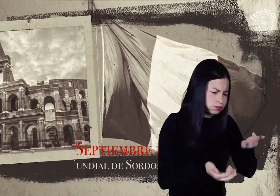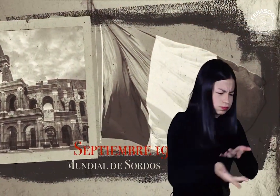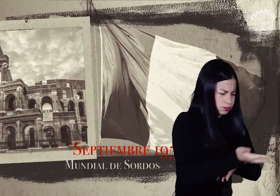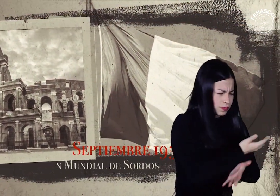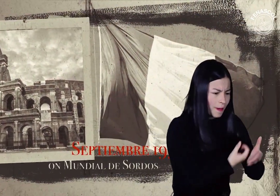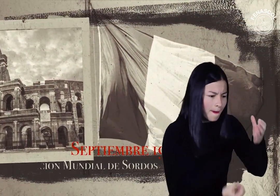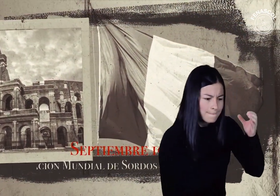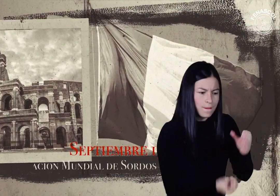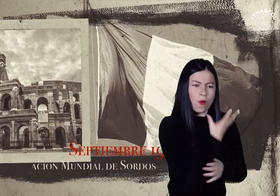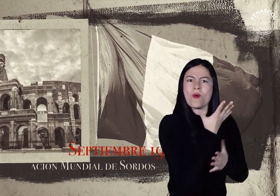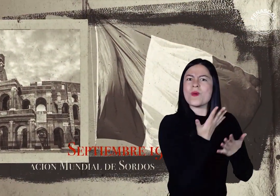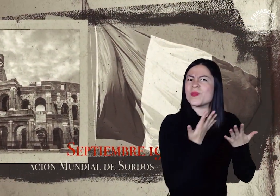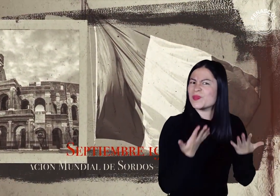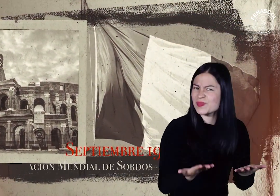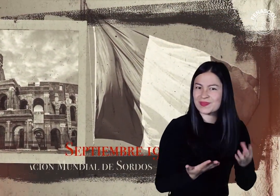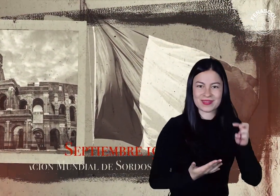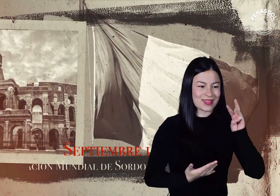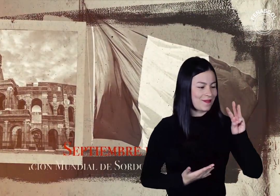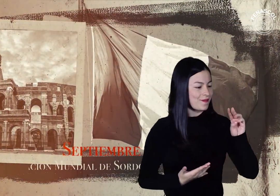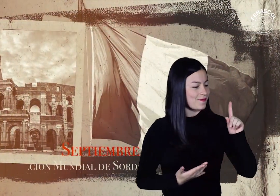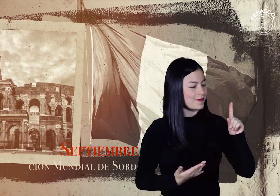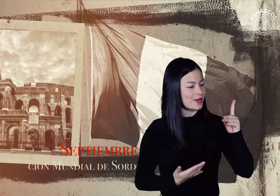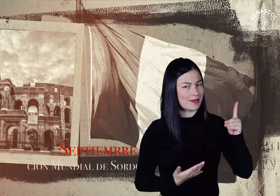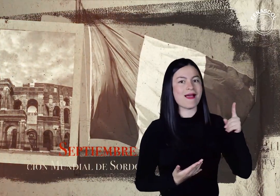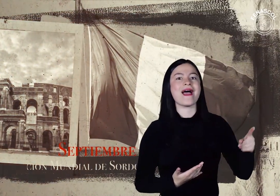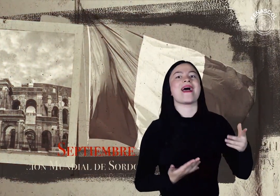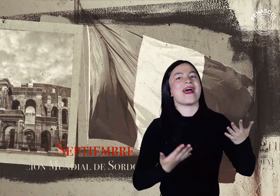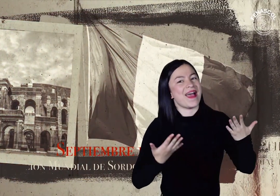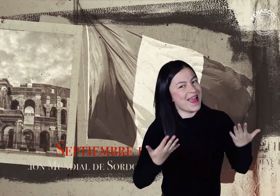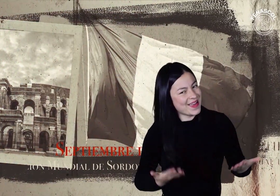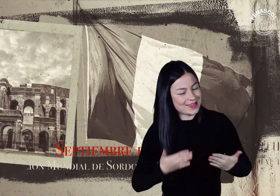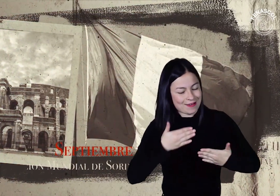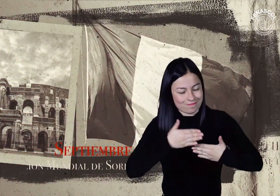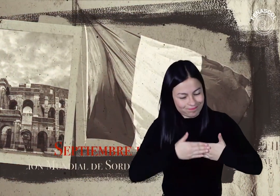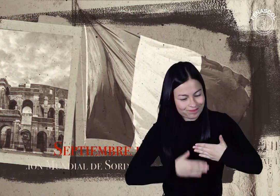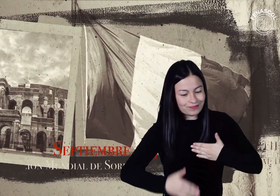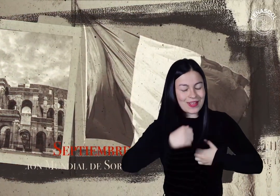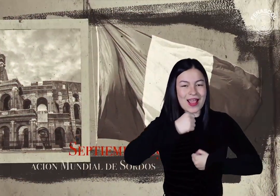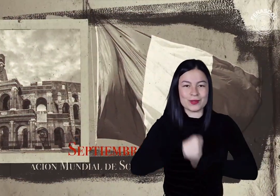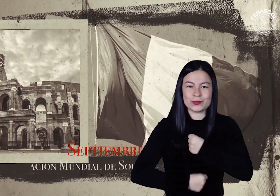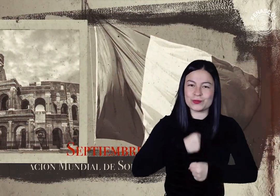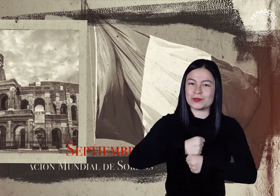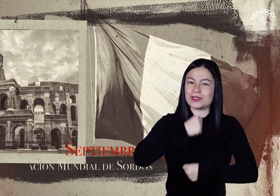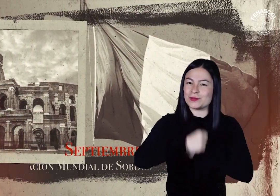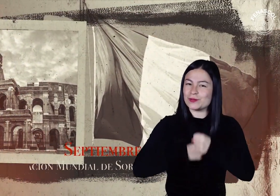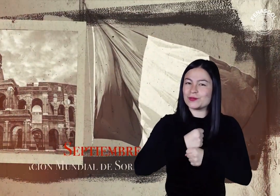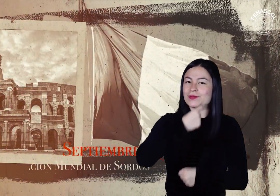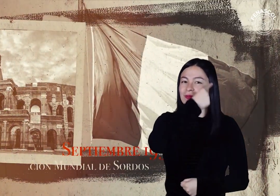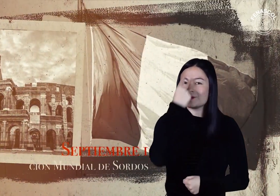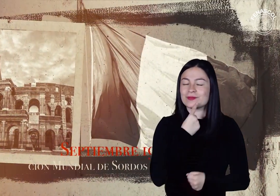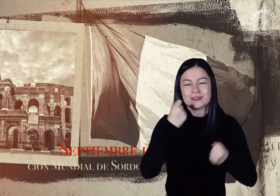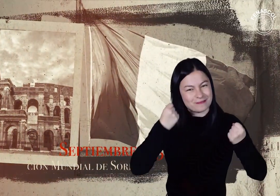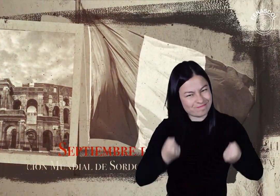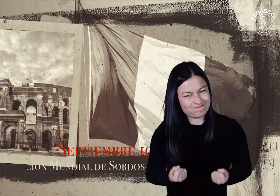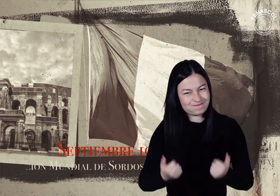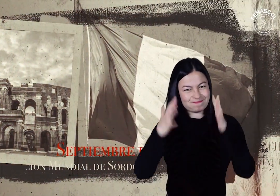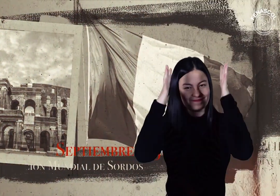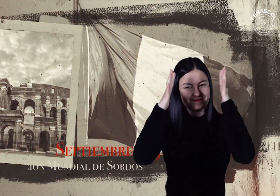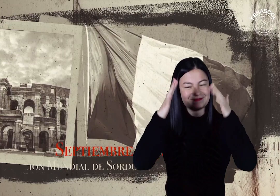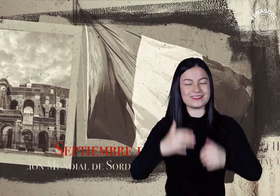para la creación de la WFD. Es por esto que en el mes de septiembre se celebra cada año.